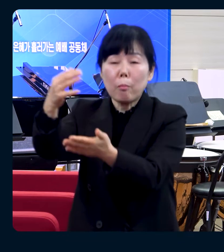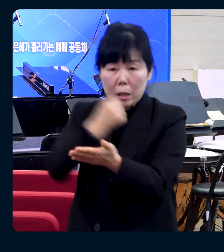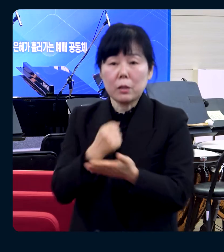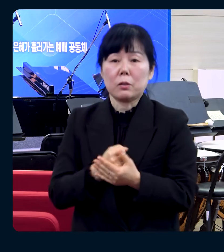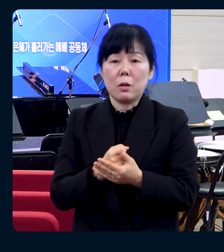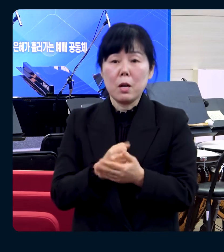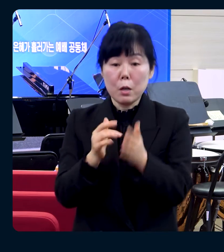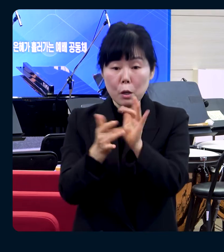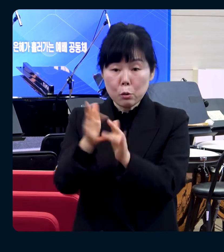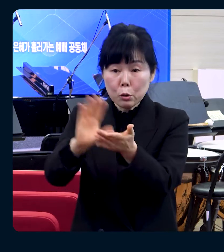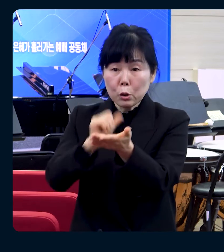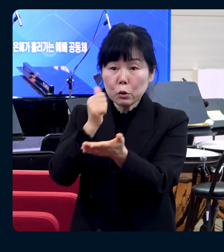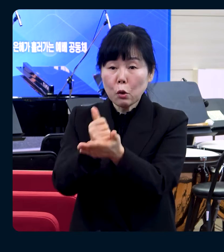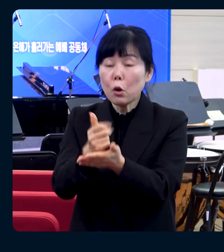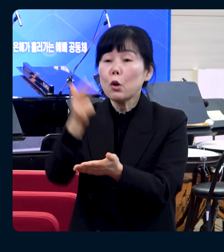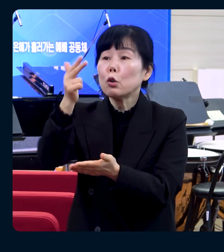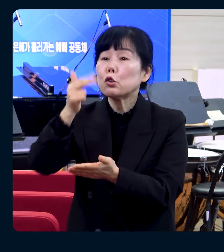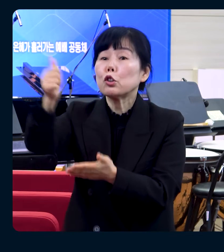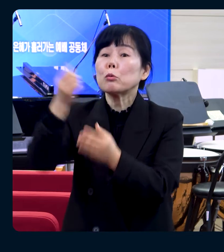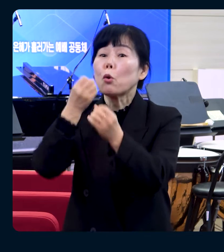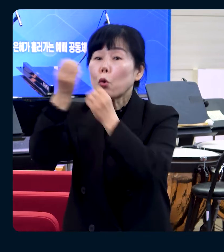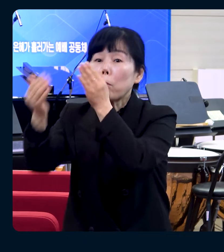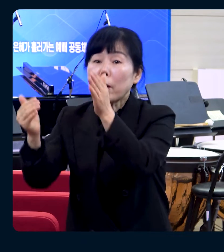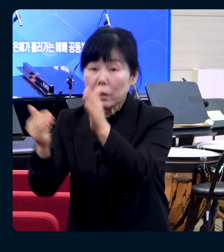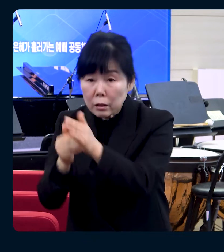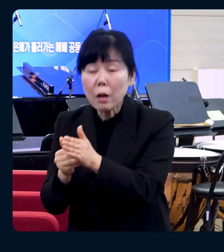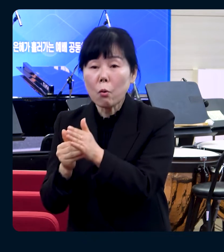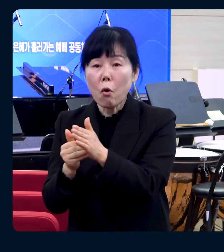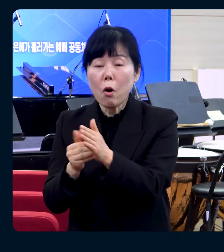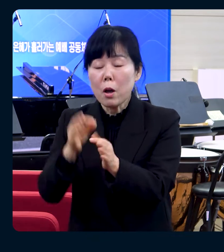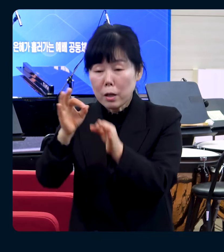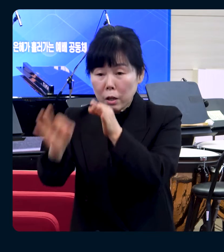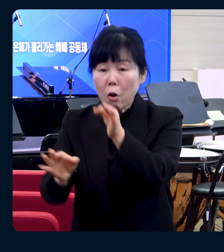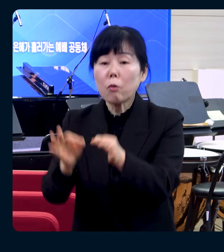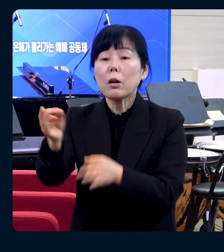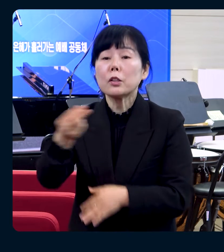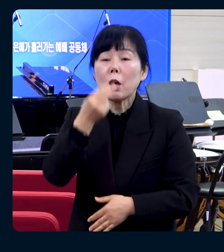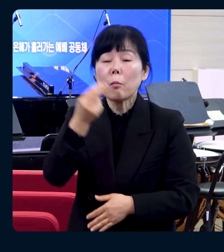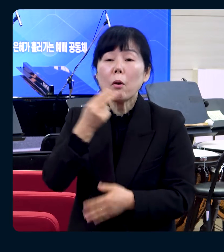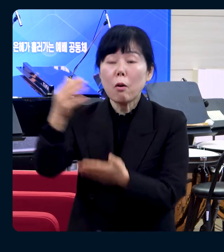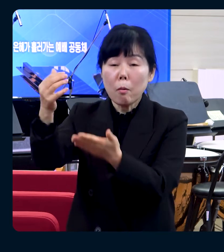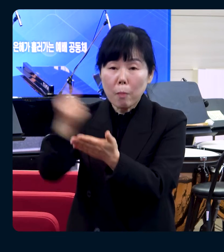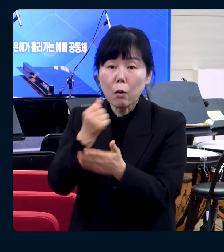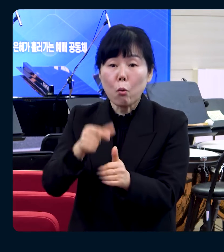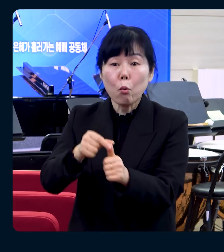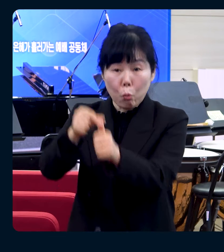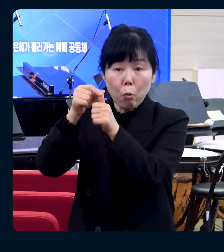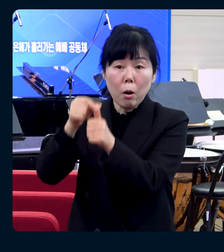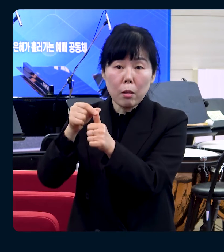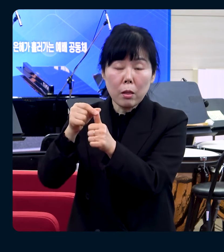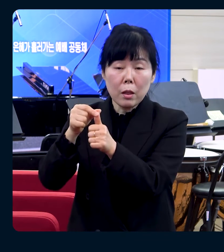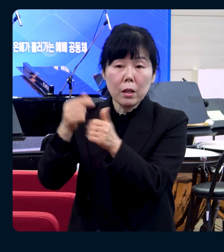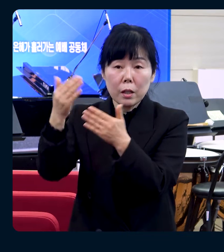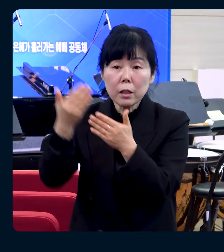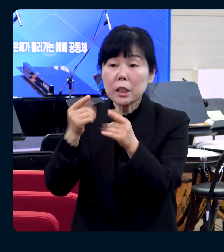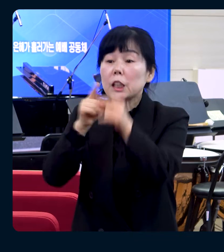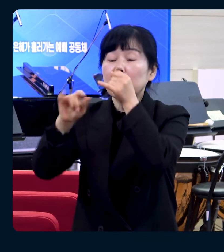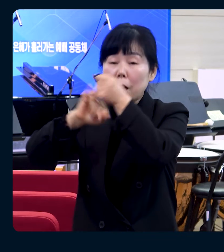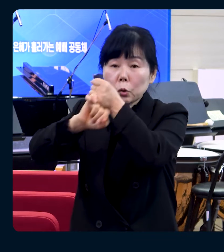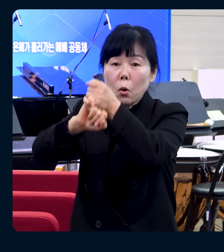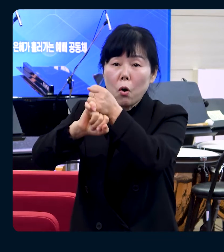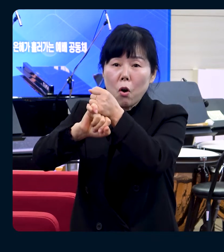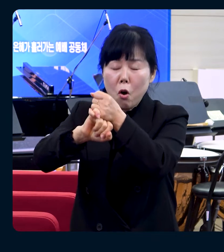예수 그리스도를 주로 고백하면서 하나님의 자녀가 되고 영생을 얻는 구원의 언약을 받고, 그 다음에 그 언약이